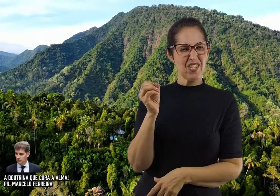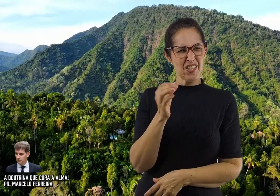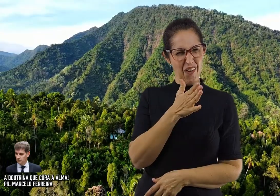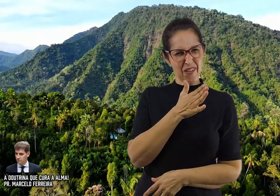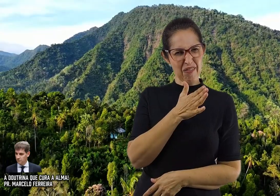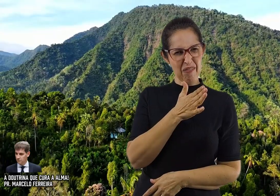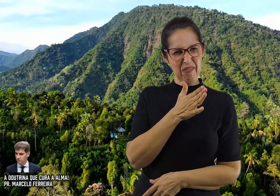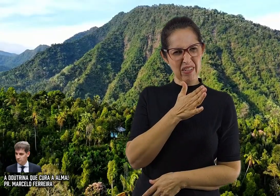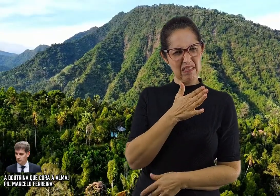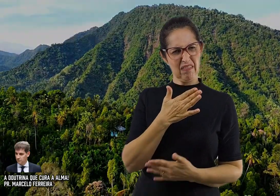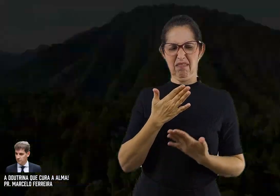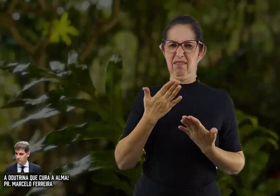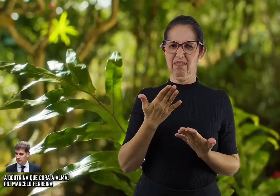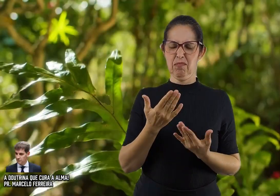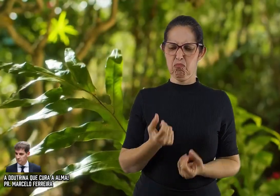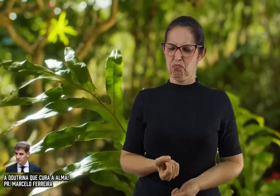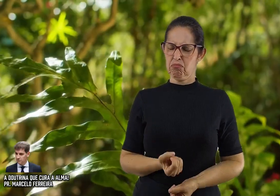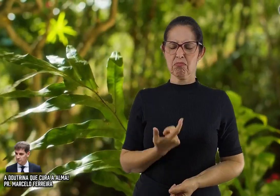A doutrina da sombra.